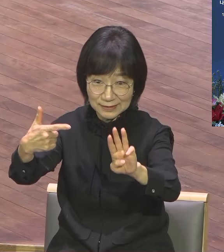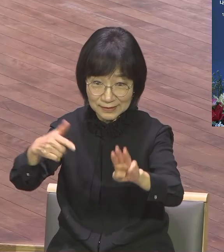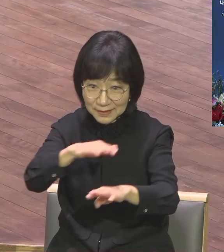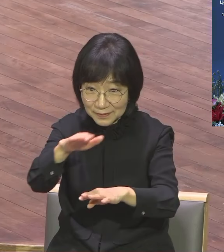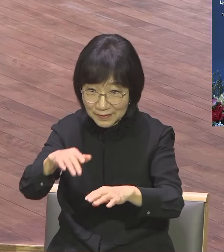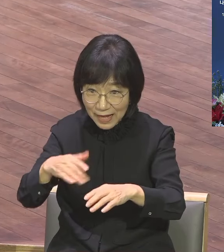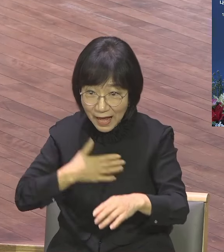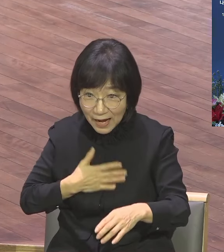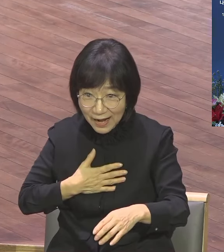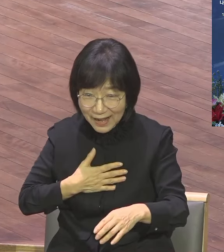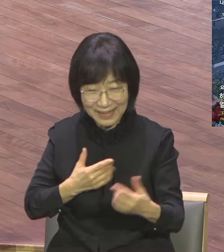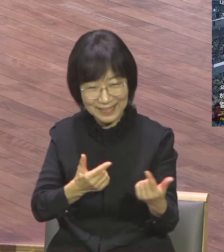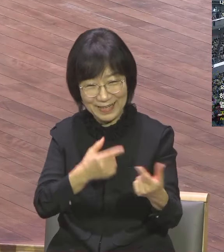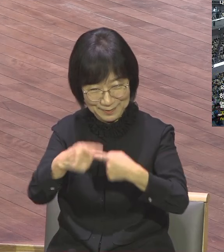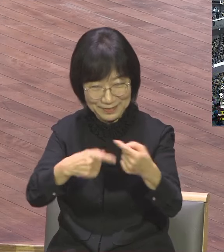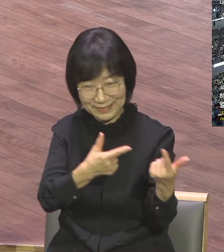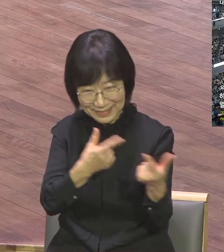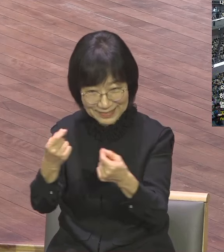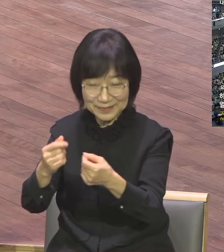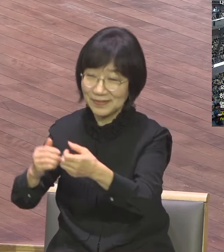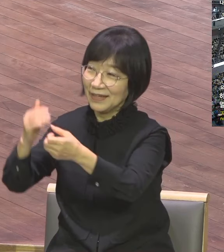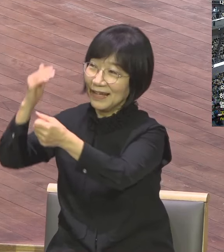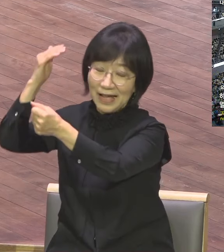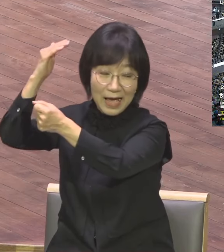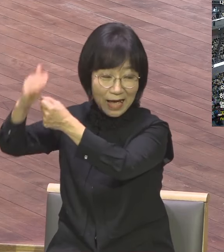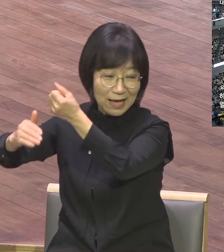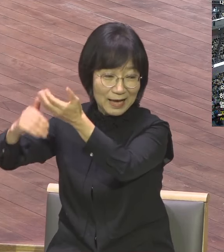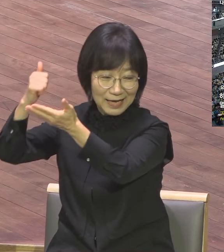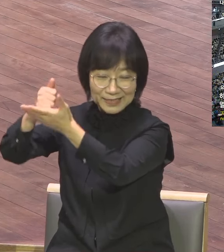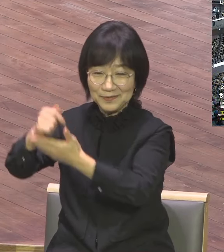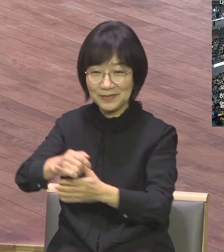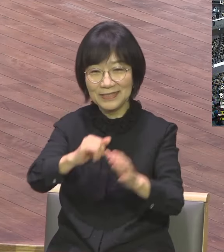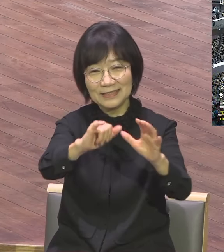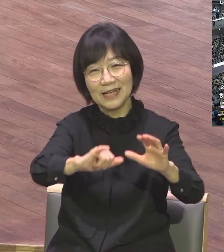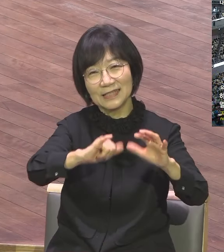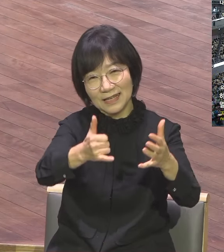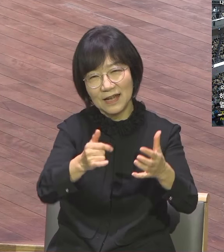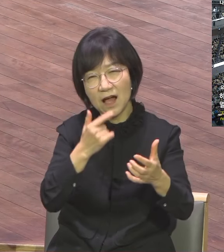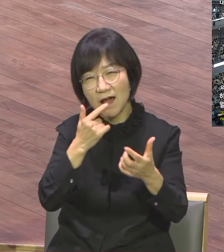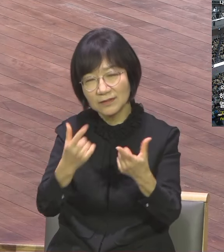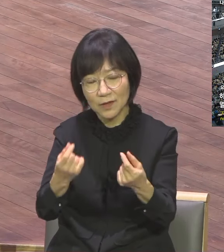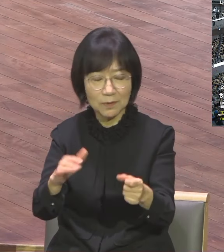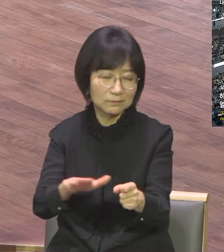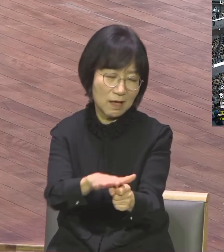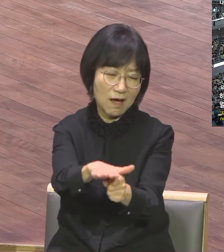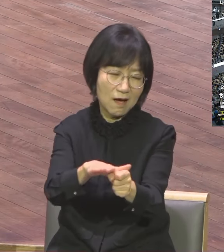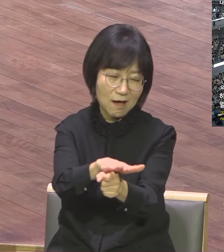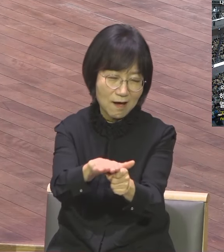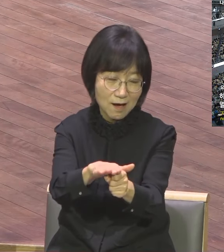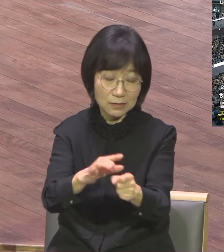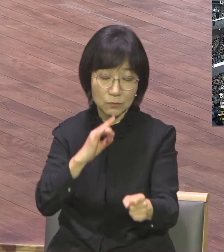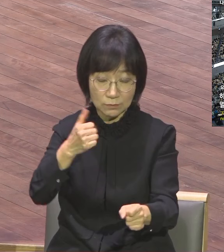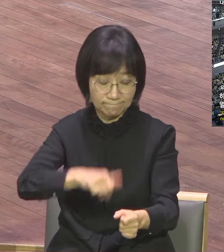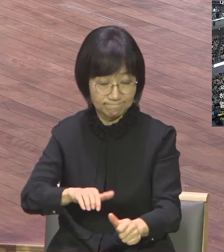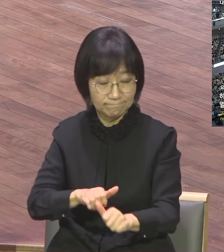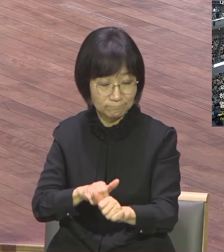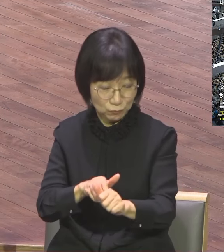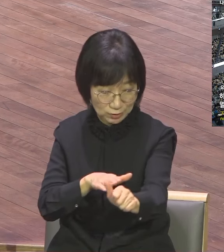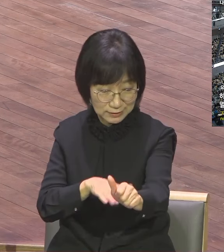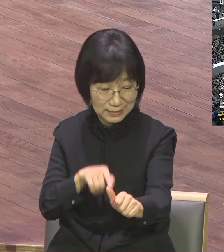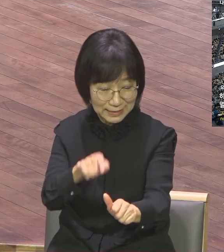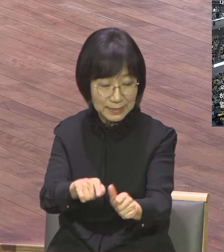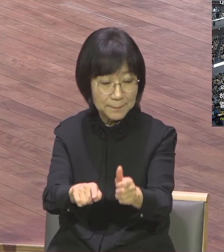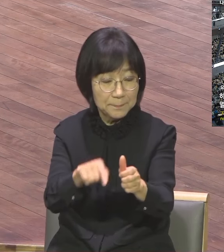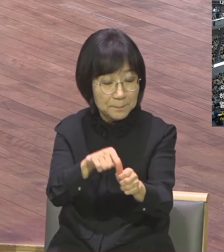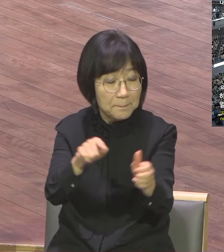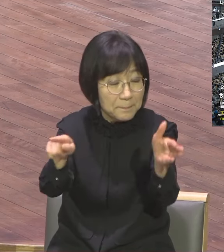같이 한번 고백하겠습니다. 하나님이 시작. 하나님이 세상을 이처럼 사랑하시고 독생자를